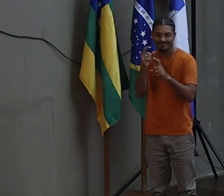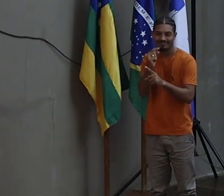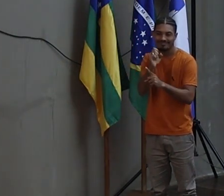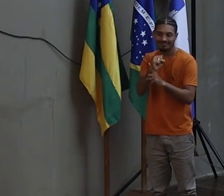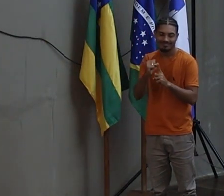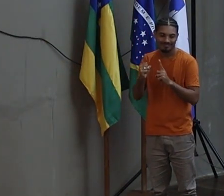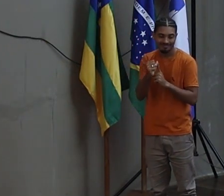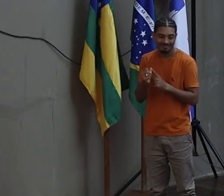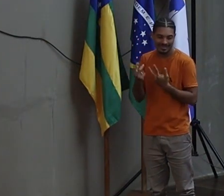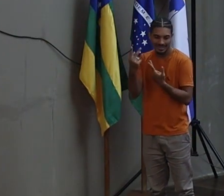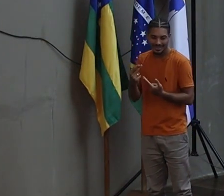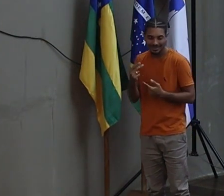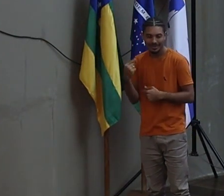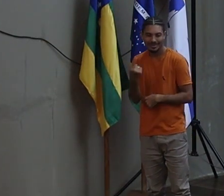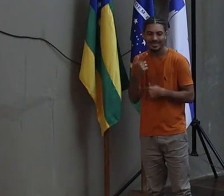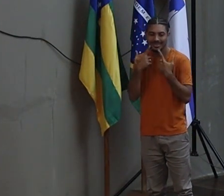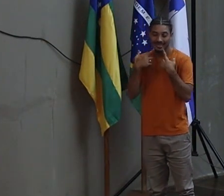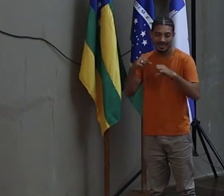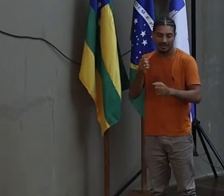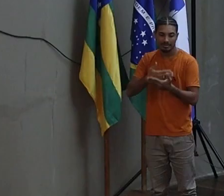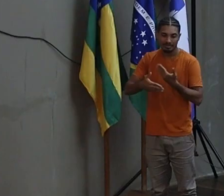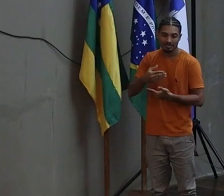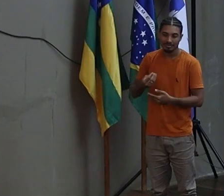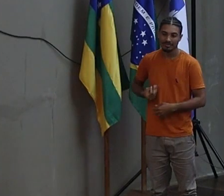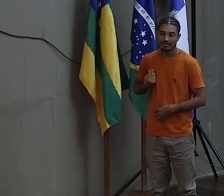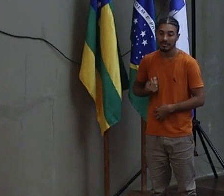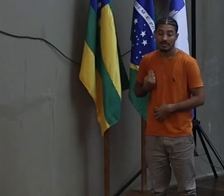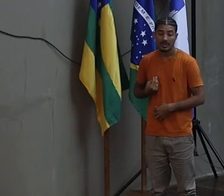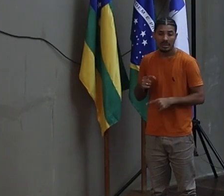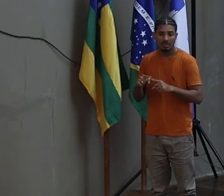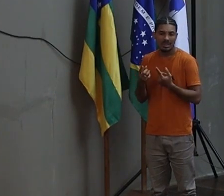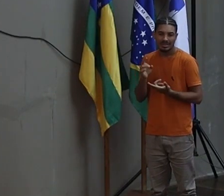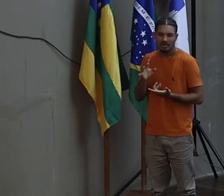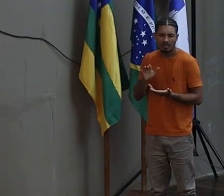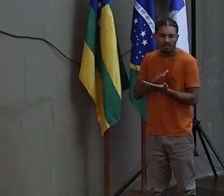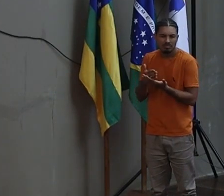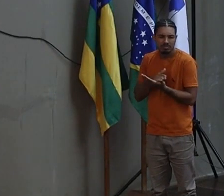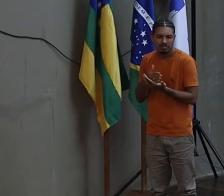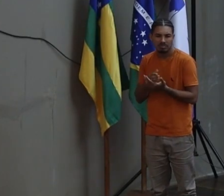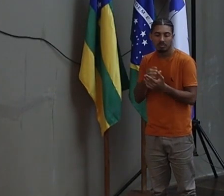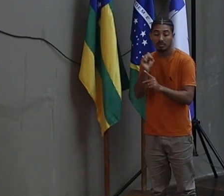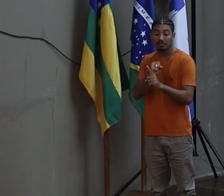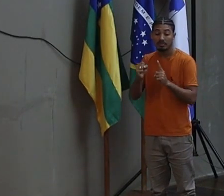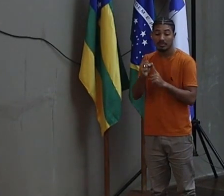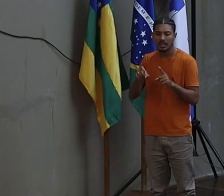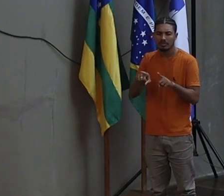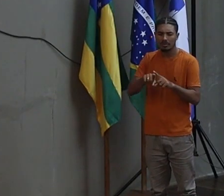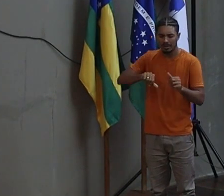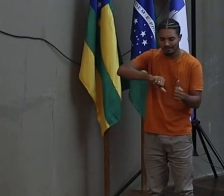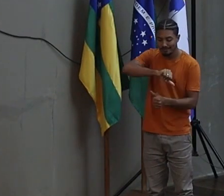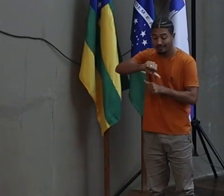dizem os nossos queridos linguistas e as nossas queridas linguistas aplicadas aqui, mas que não apenas interpreta esse social, mas que transforma